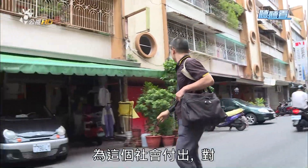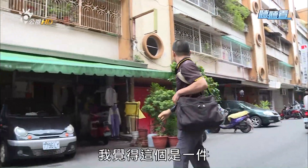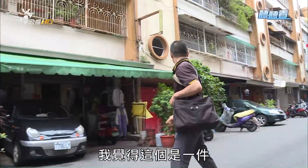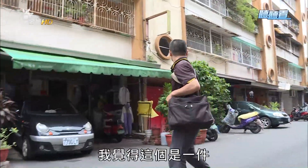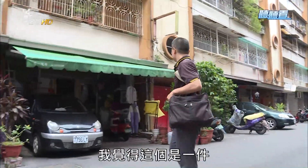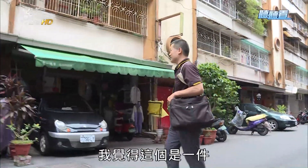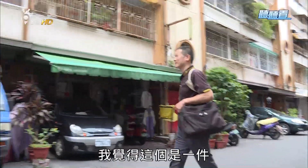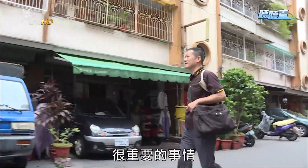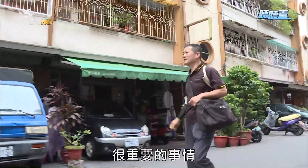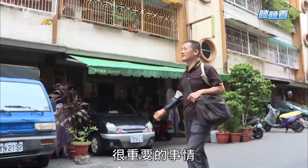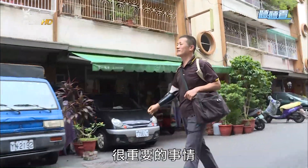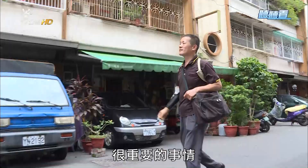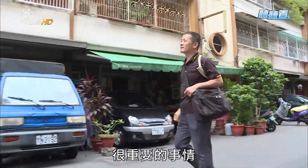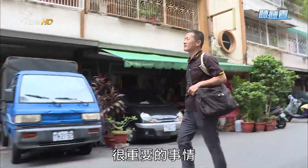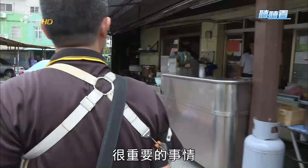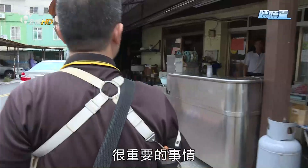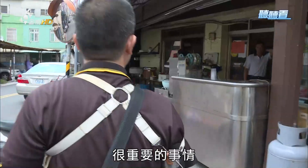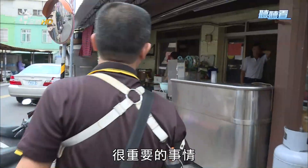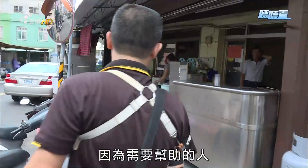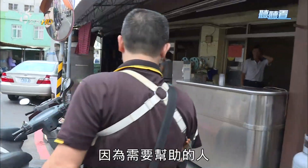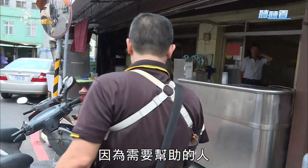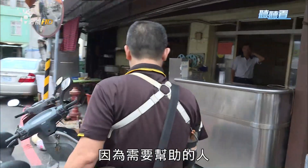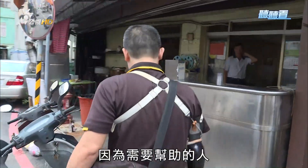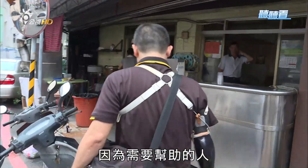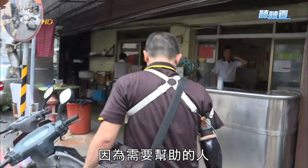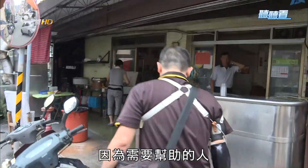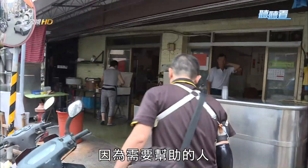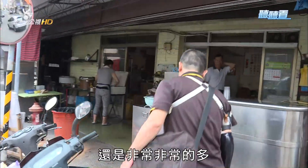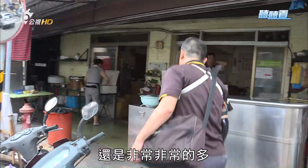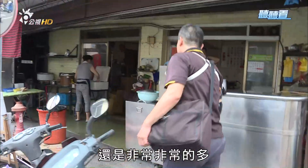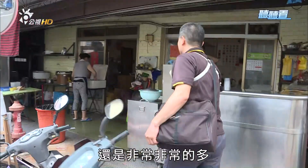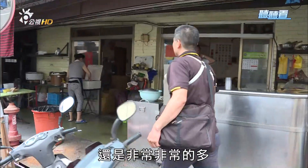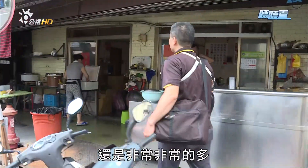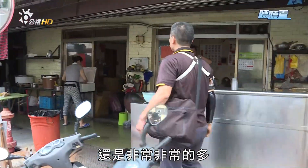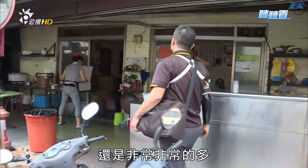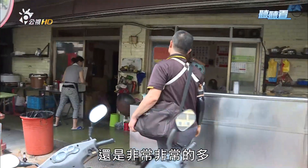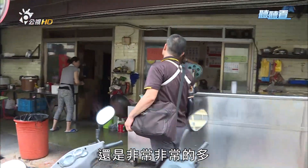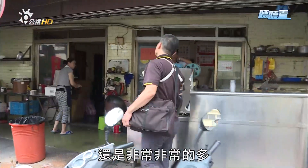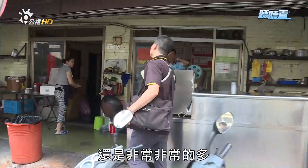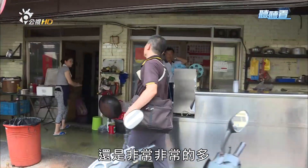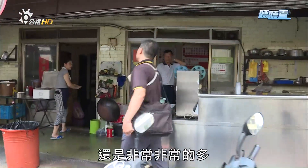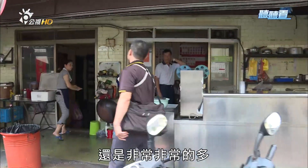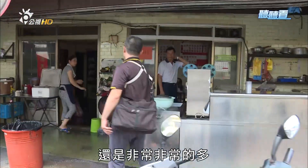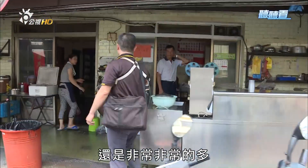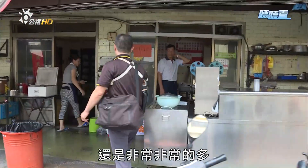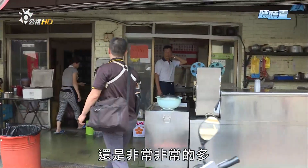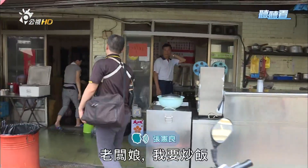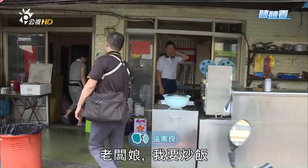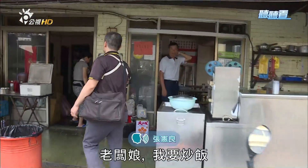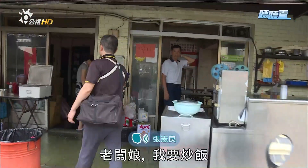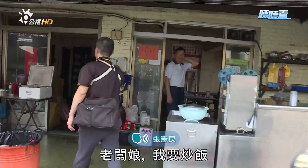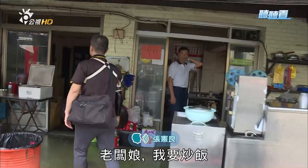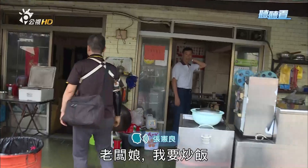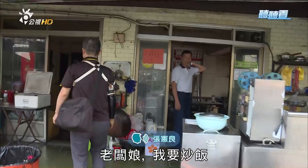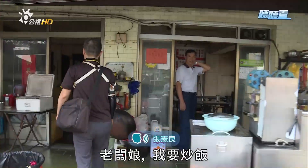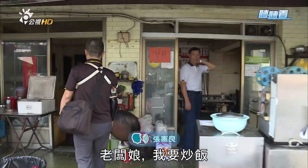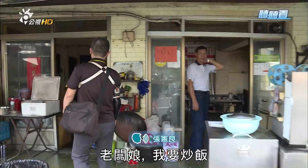我觉得这个是一件很重要的事情，因为需要帮助的人还是非常非常的多。 OK， 你 插